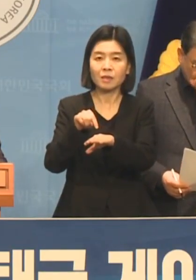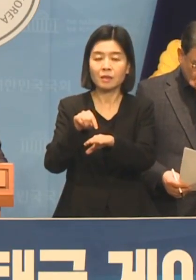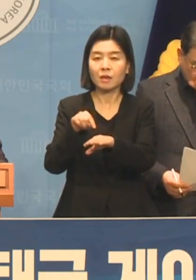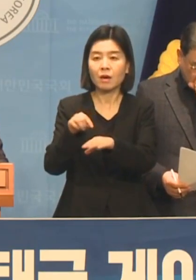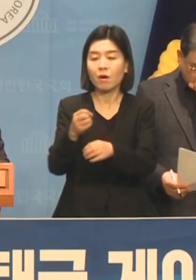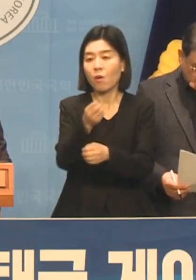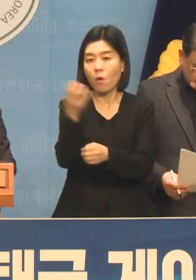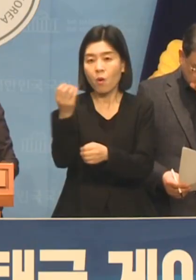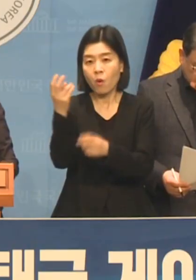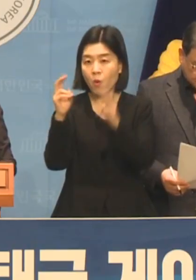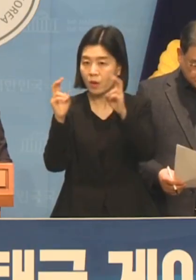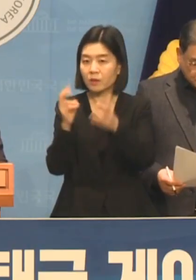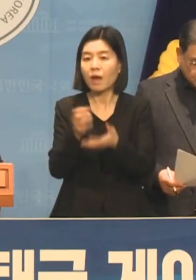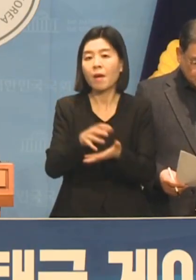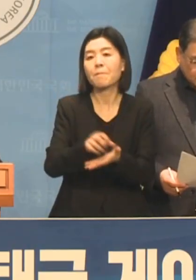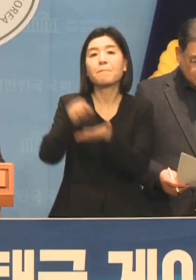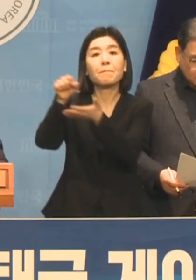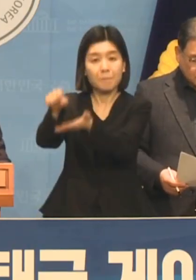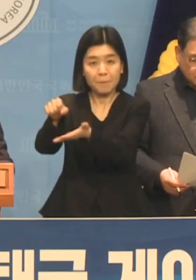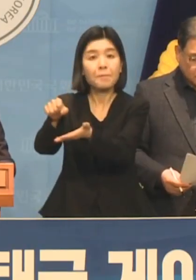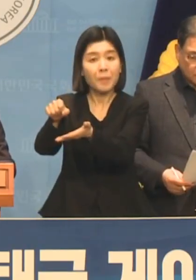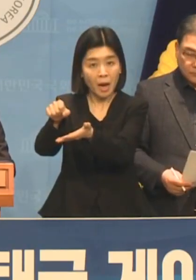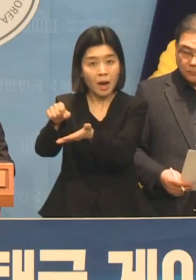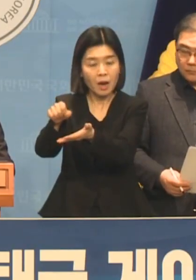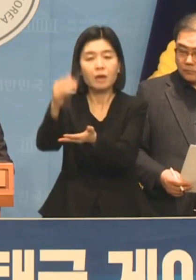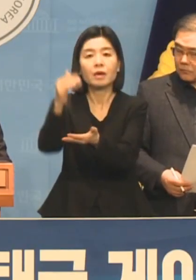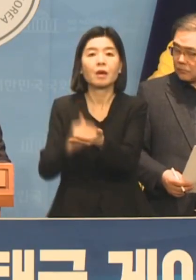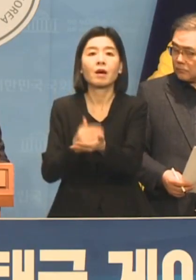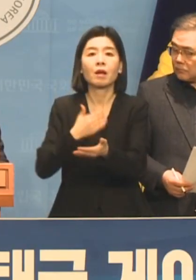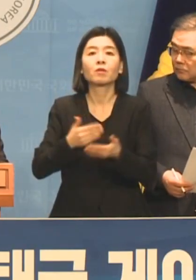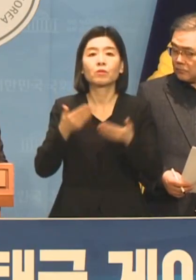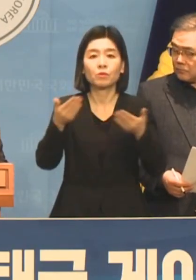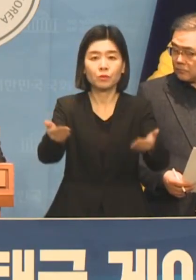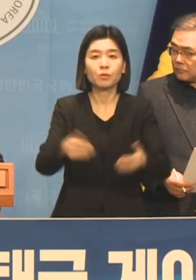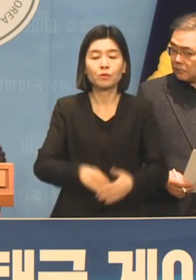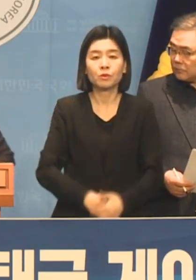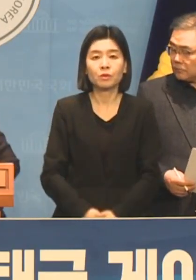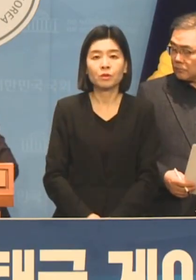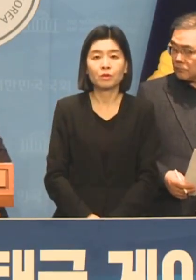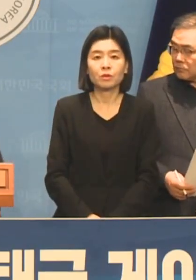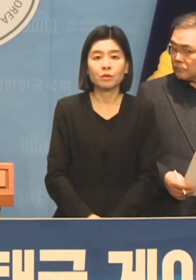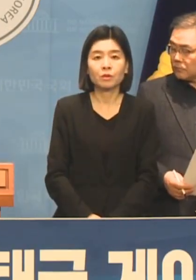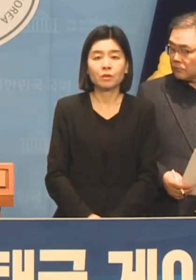언론사에게 확보되었습니다. 그 내용도 여러분께 알려드리도록 하겠습니다. 예.